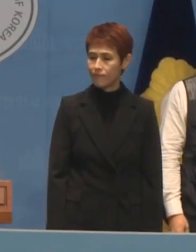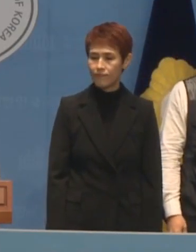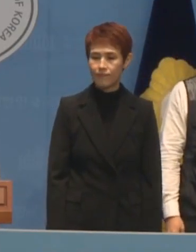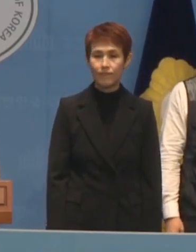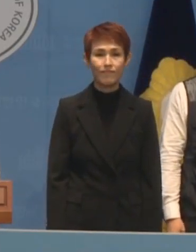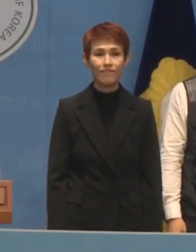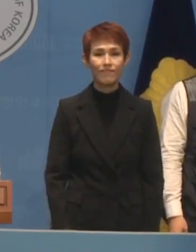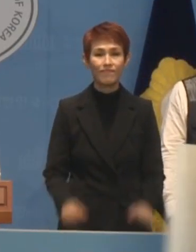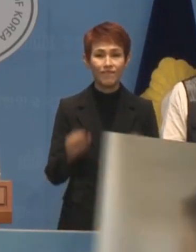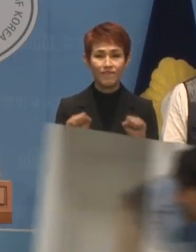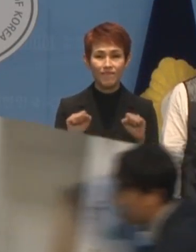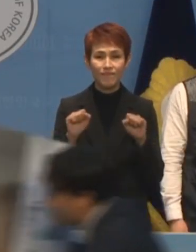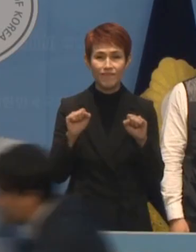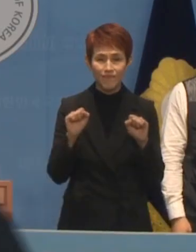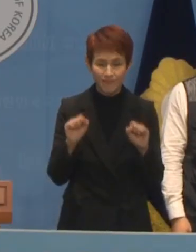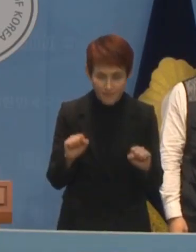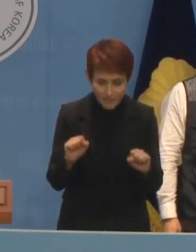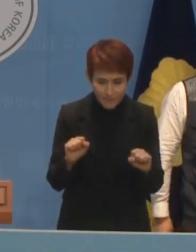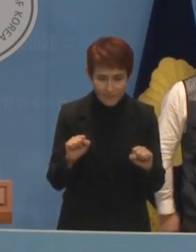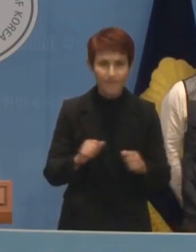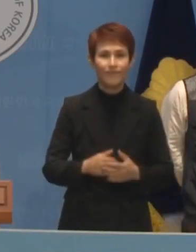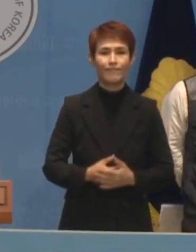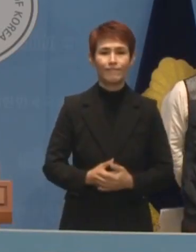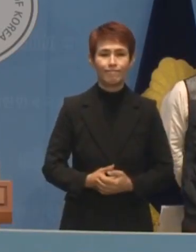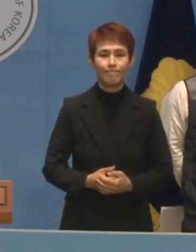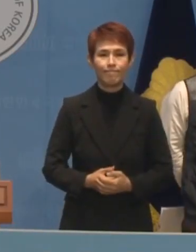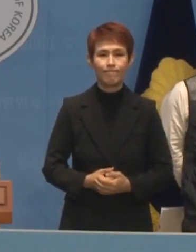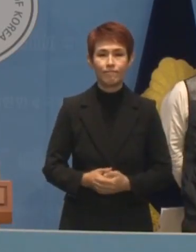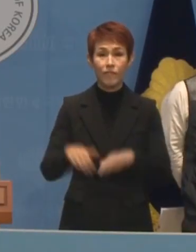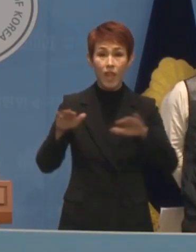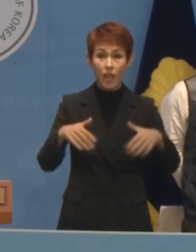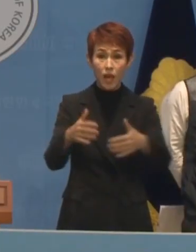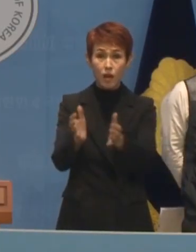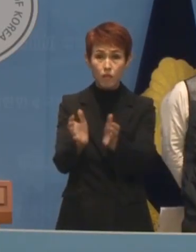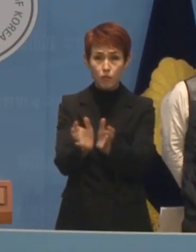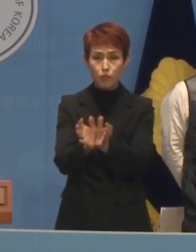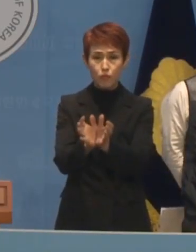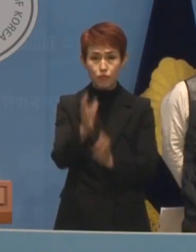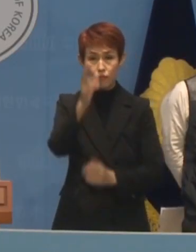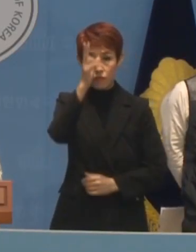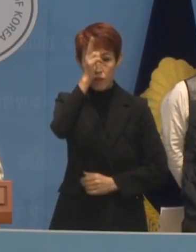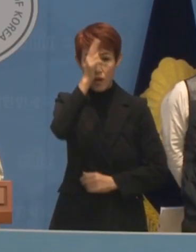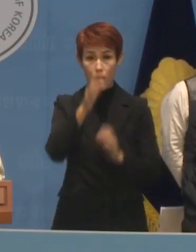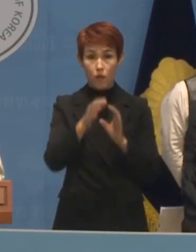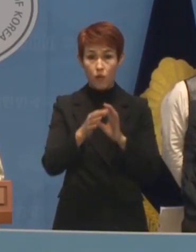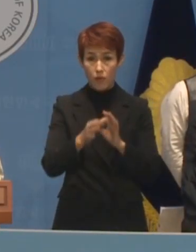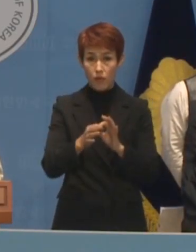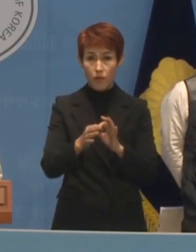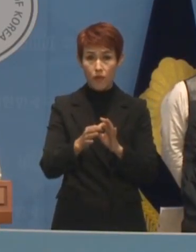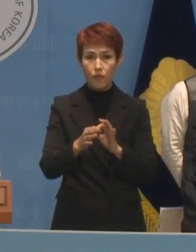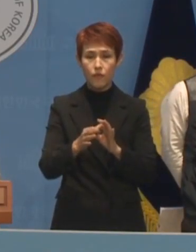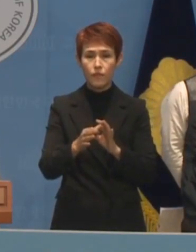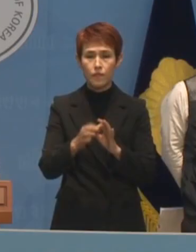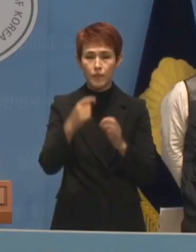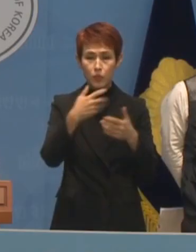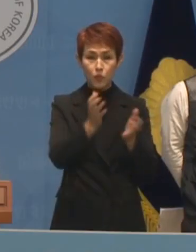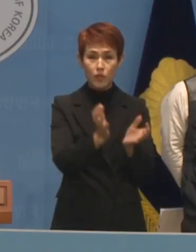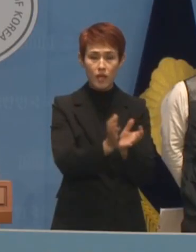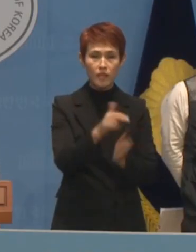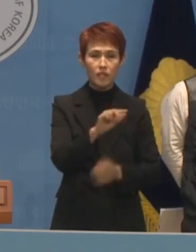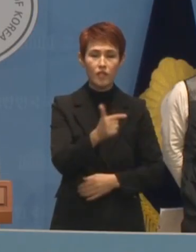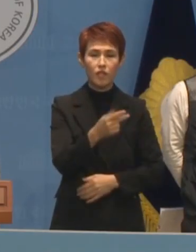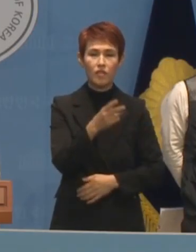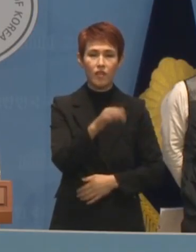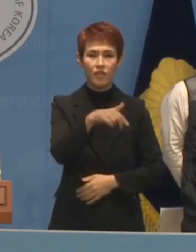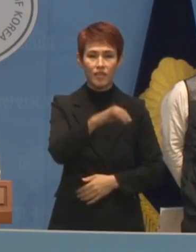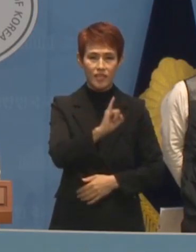네, 안녕하십니까. 공공운수노조 해양수산부 청원경찰 지부와 함께 그리고 더불어민주당 전영기 의원실과